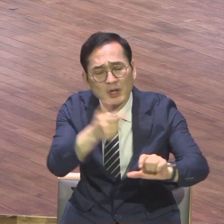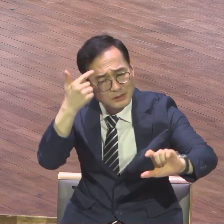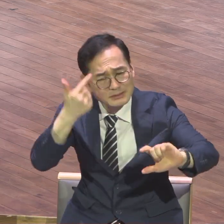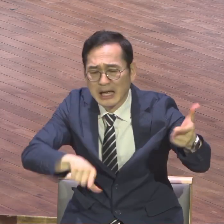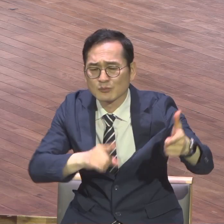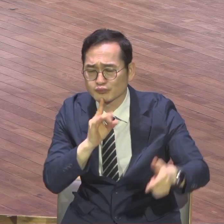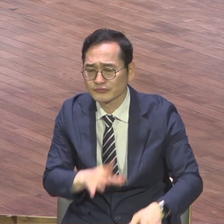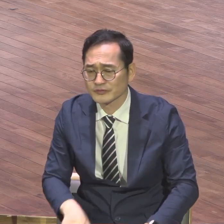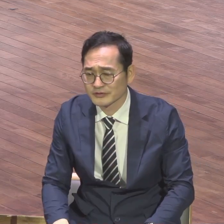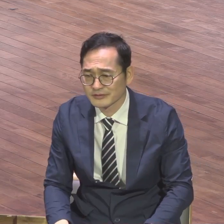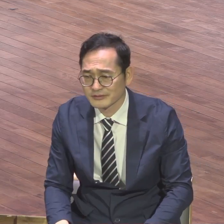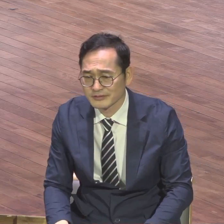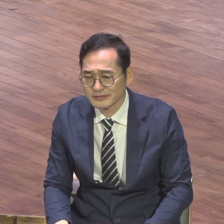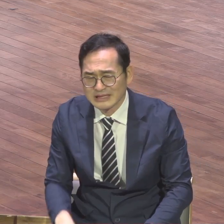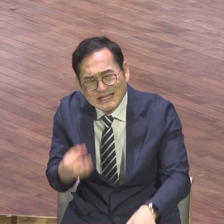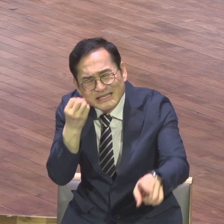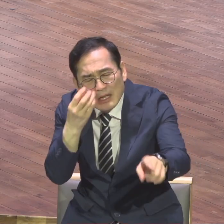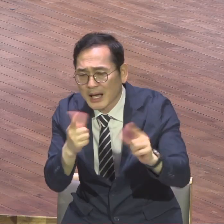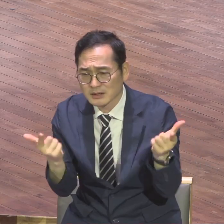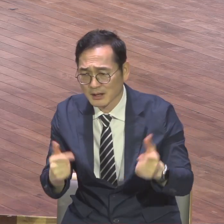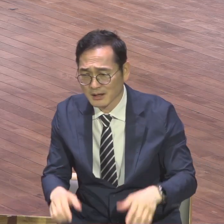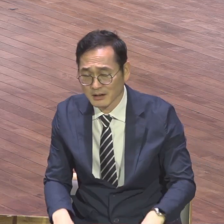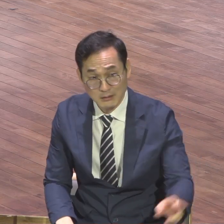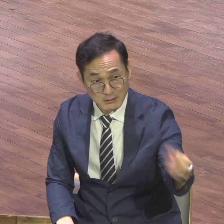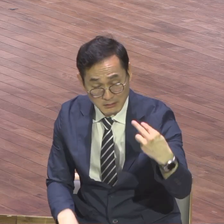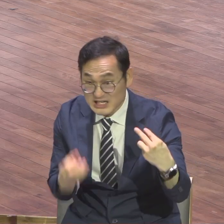이상한 거 아니에요. 다른 거라니까.